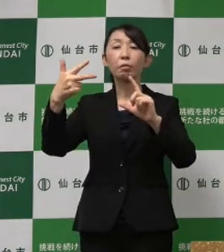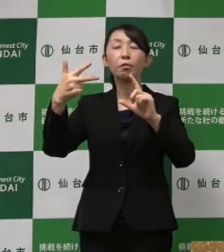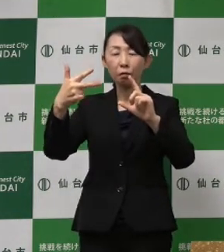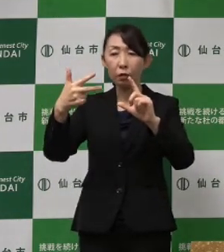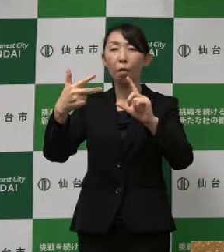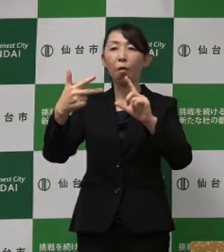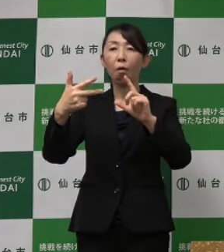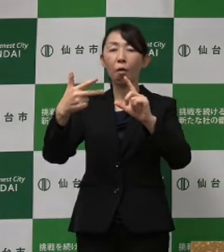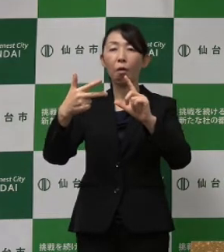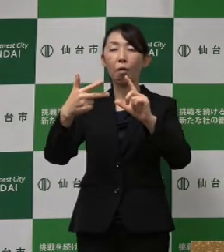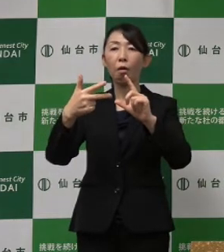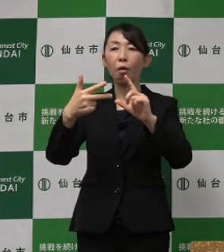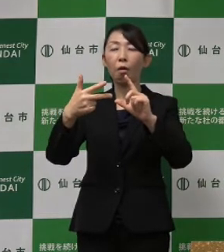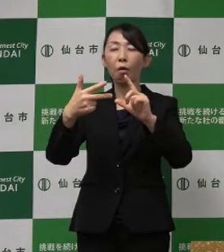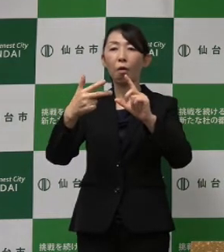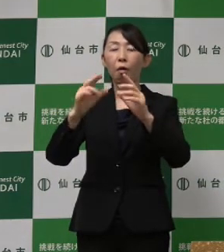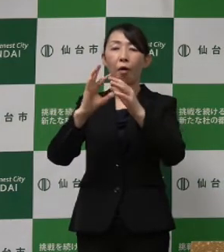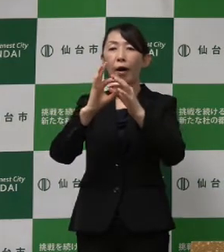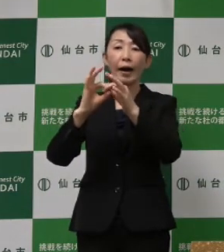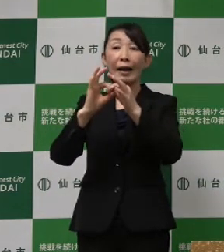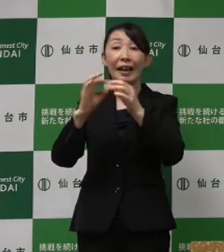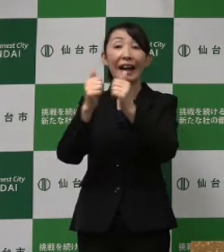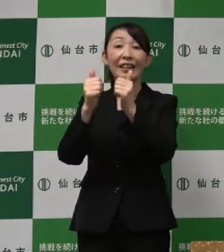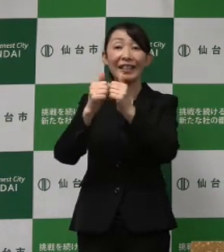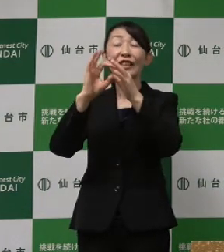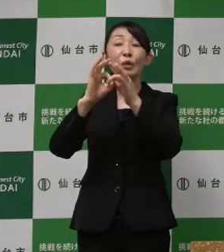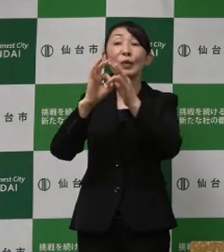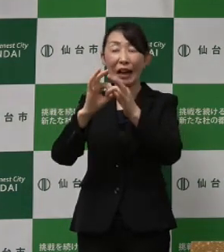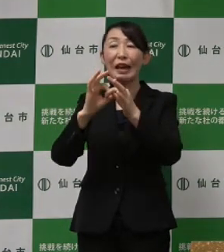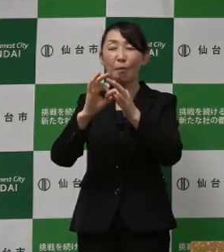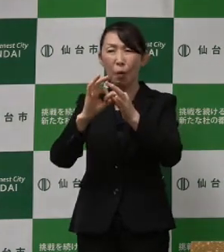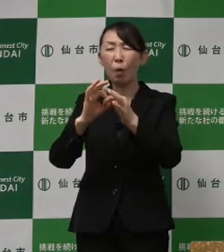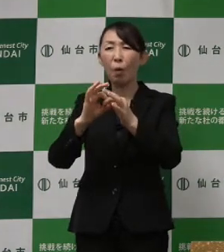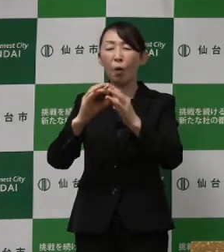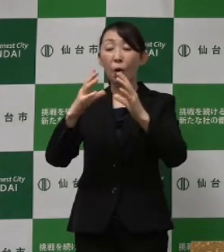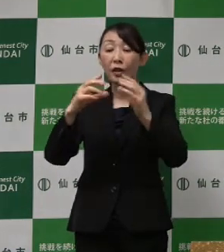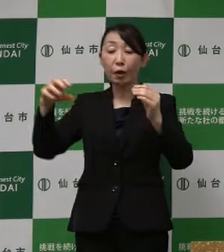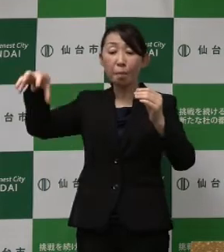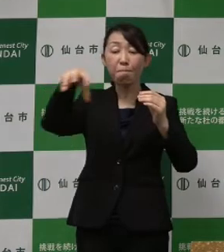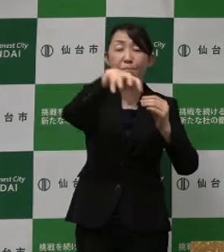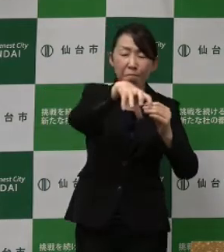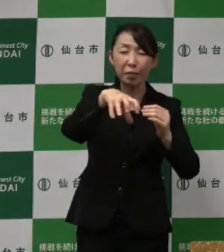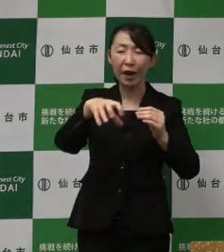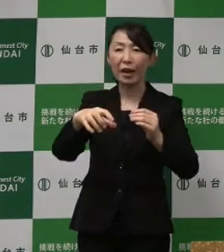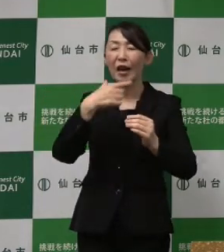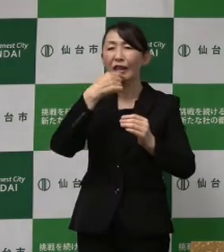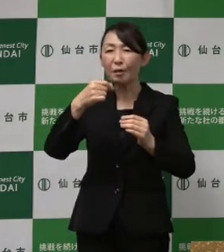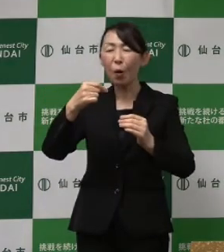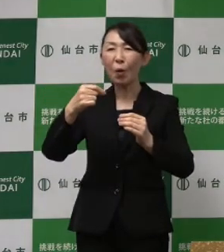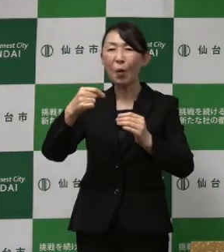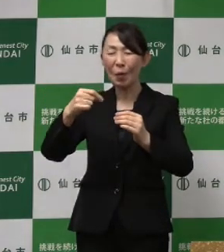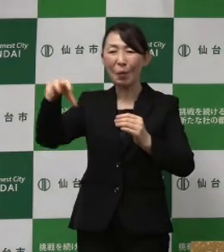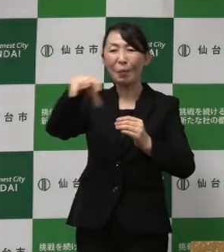会合も国内複数の都市が手を挙げているかと思います。調べ報道で聞いている範